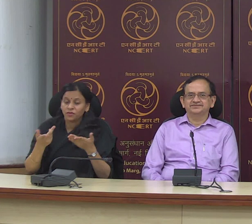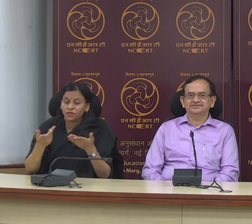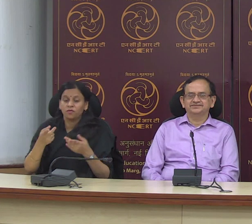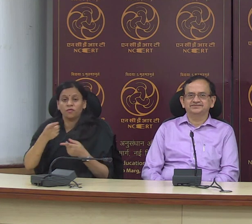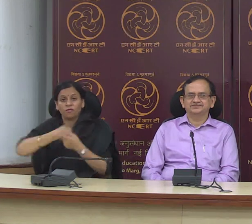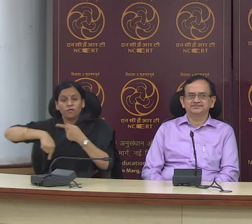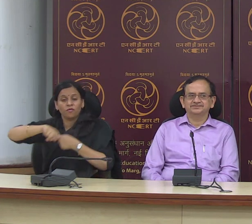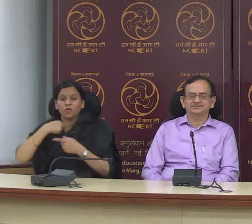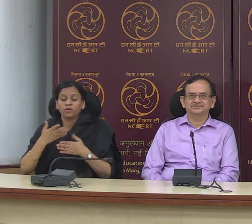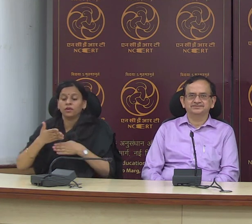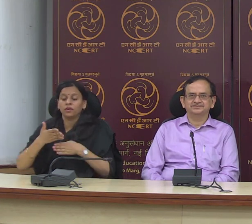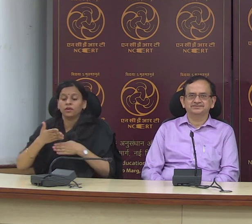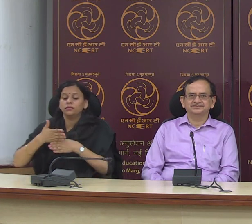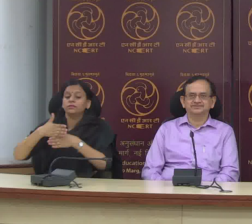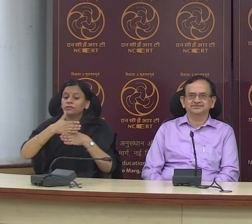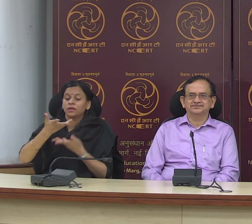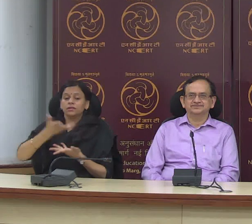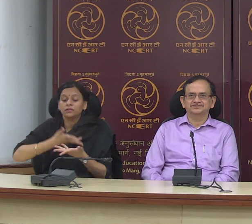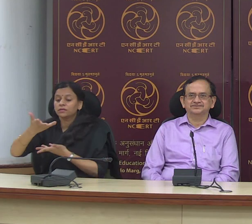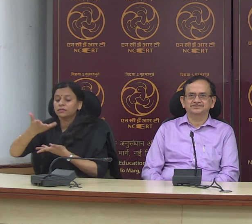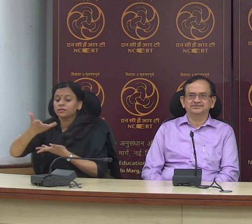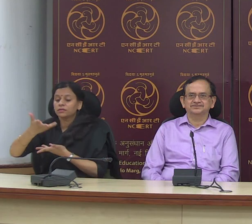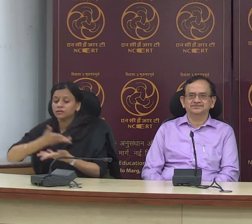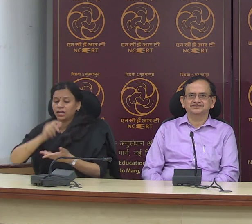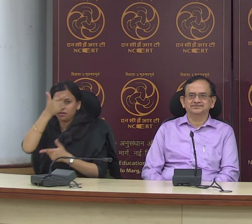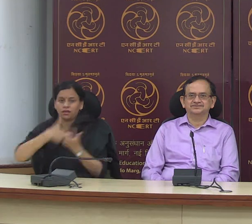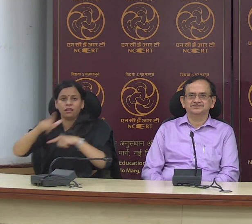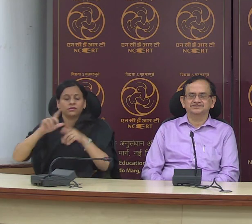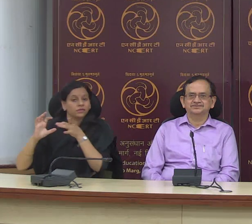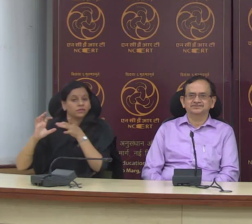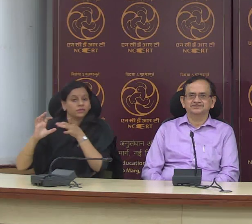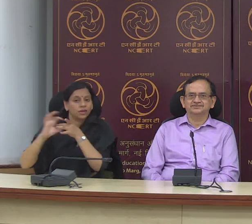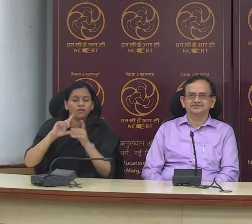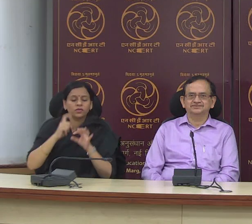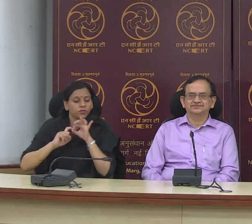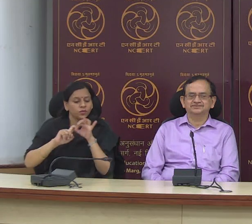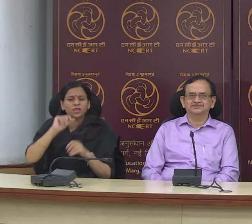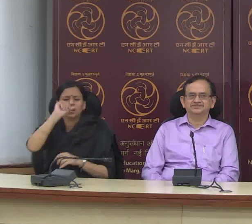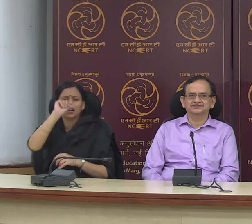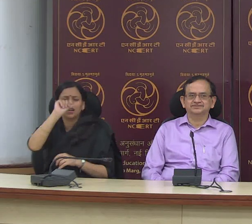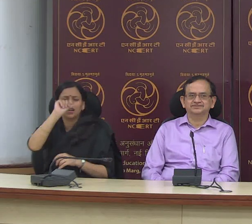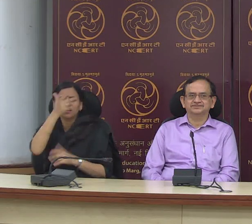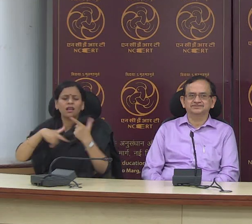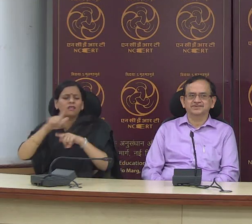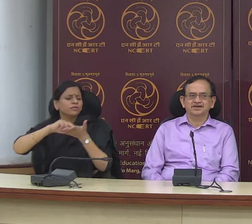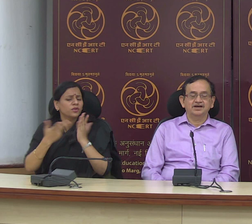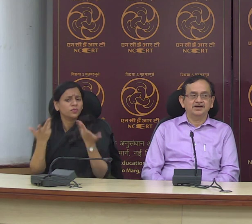आर हैविंग दिस डिस्कशन इन द कॉन्टेक्स्ट ऑफ इंडियन साइन लैंग्वेज। सो माय फर्स्ट क्वेश्चन इज सर, व्हाट इज इंडियन साइन